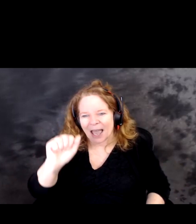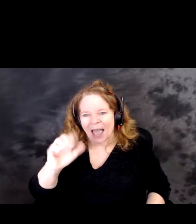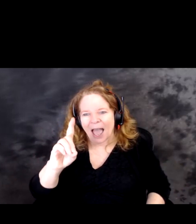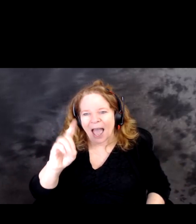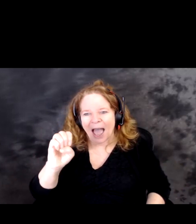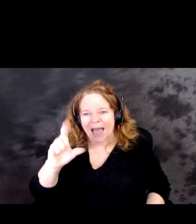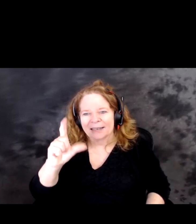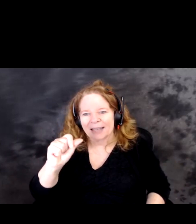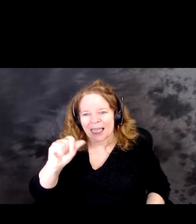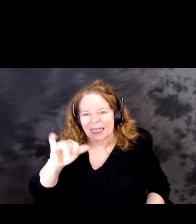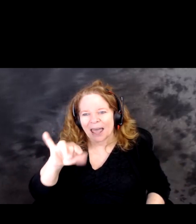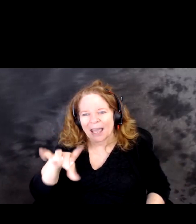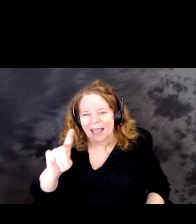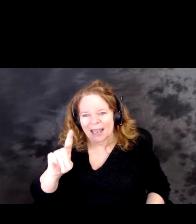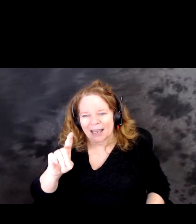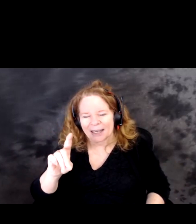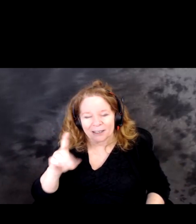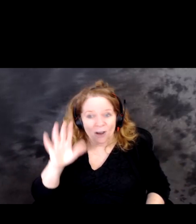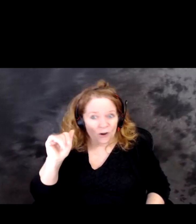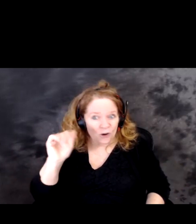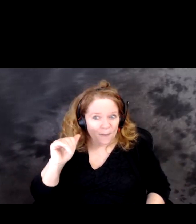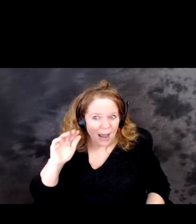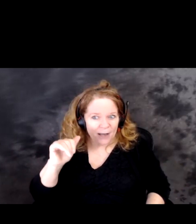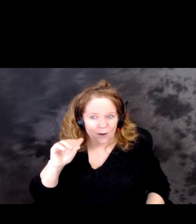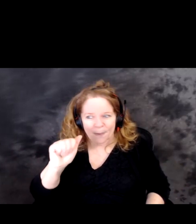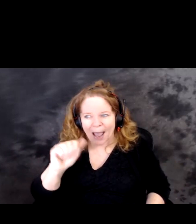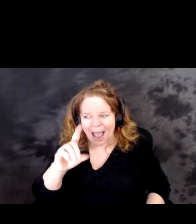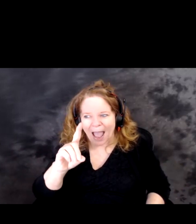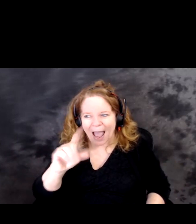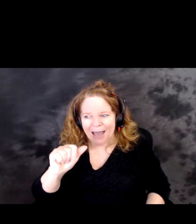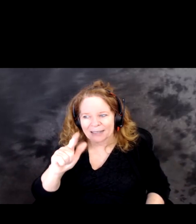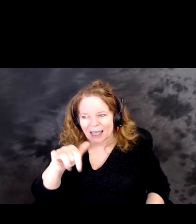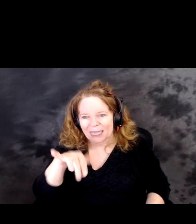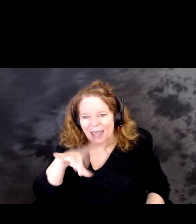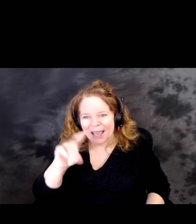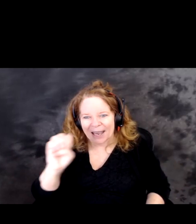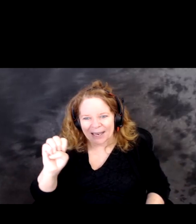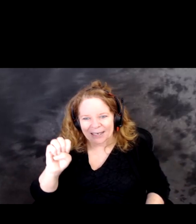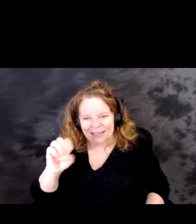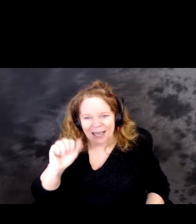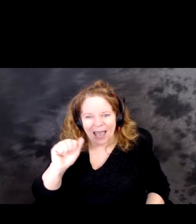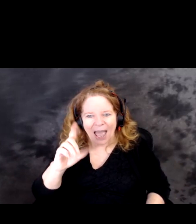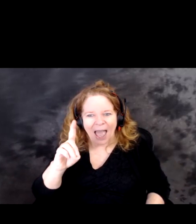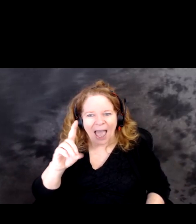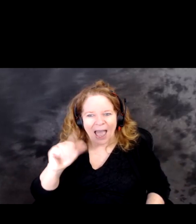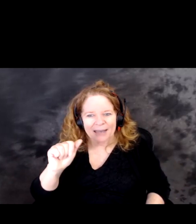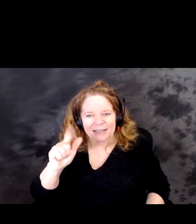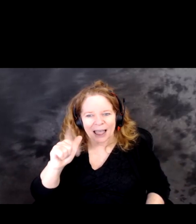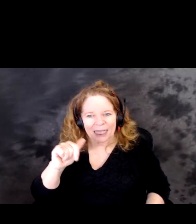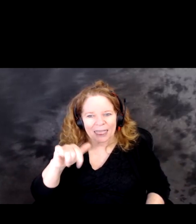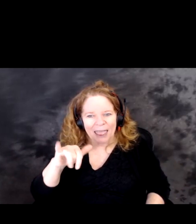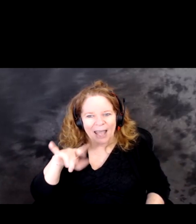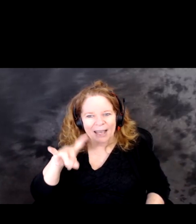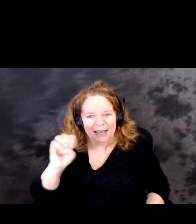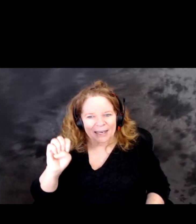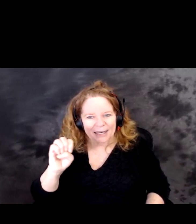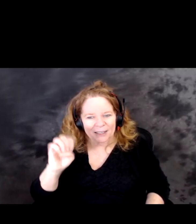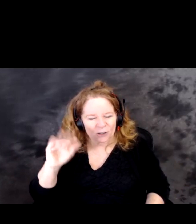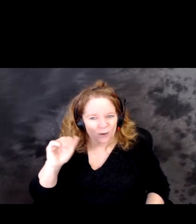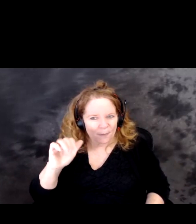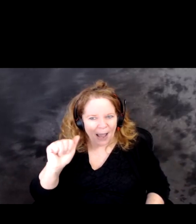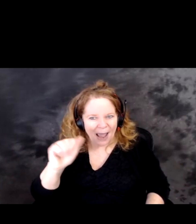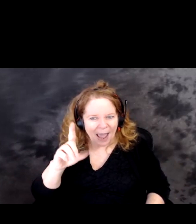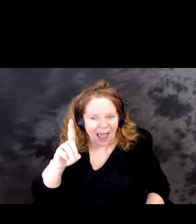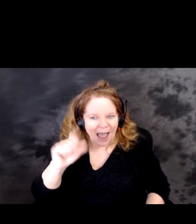Adelaide, adiós, adiós, Adelaide, Adelaide, adiós, adiós, Adelaide, Adelaide, adiós, adiós,